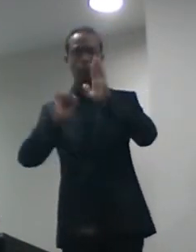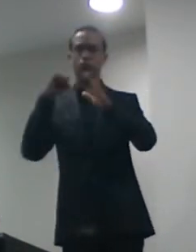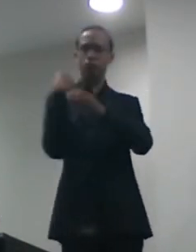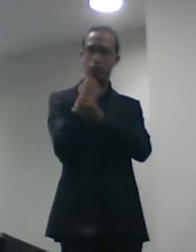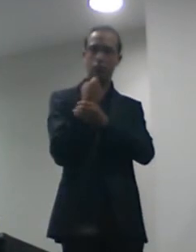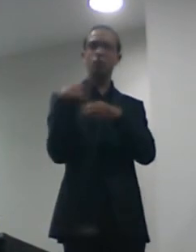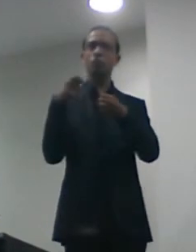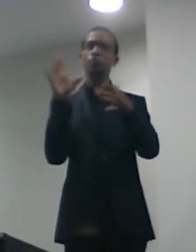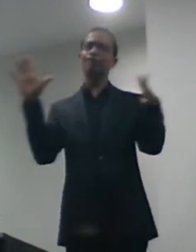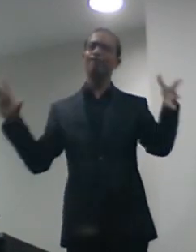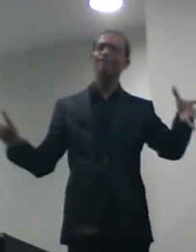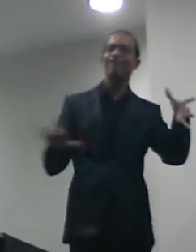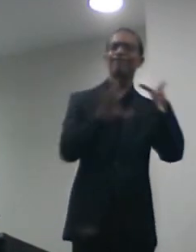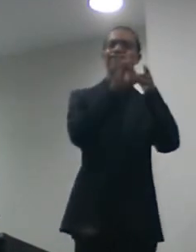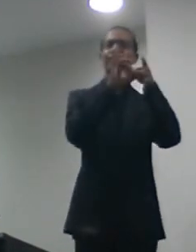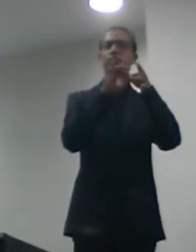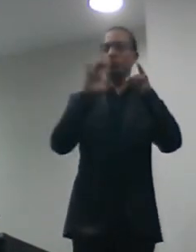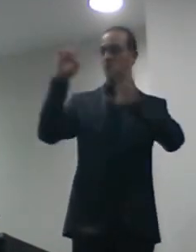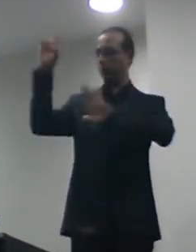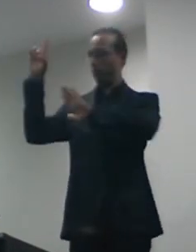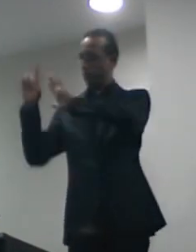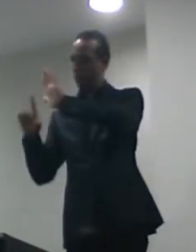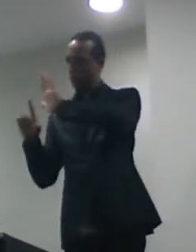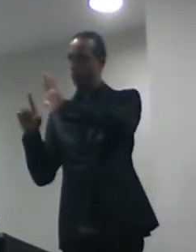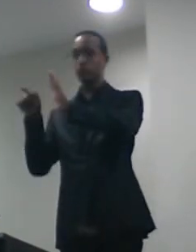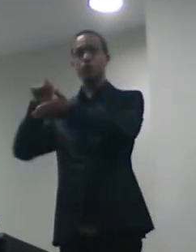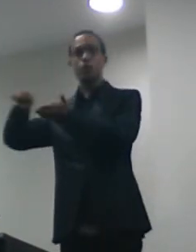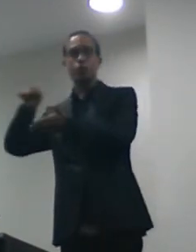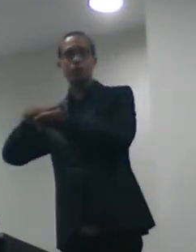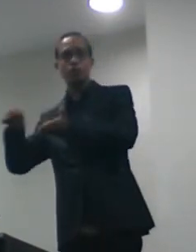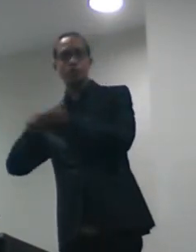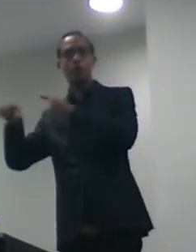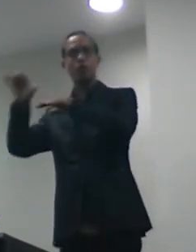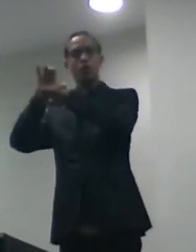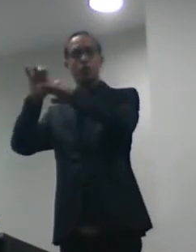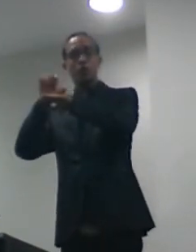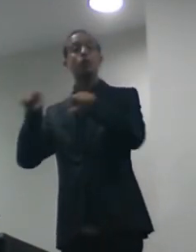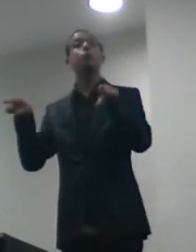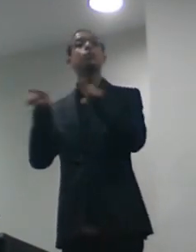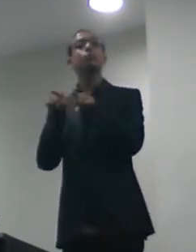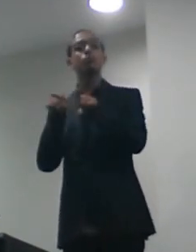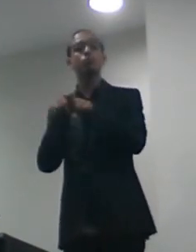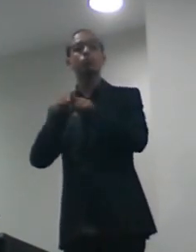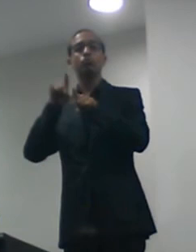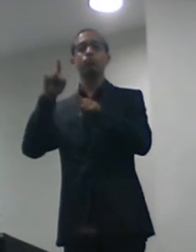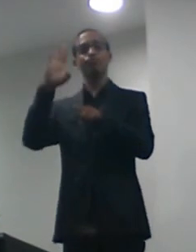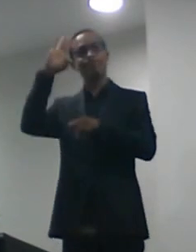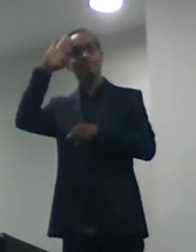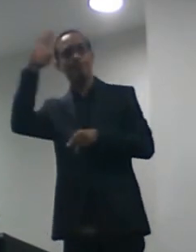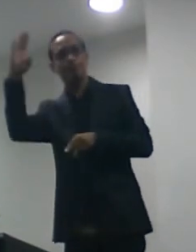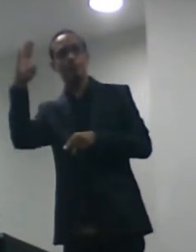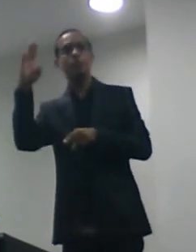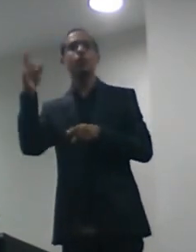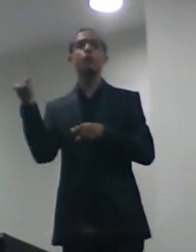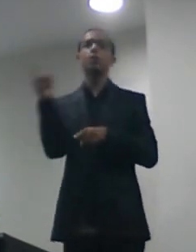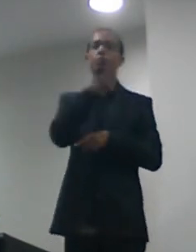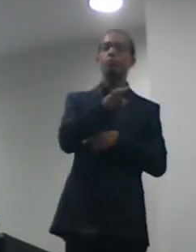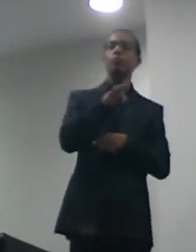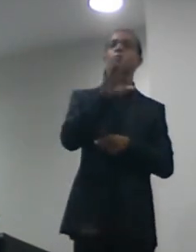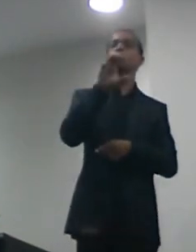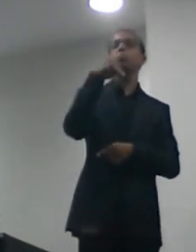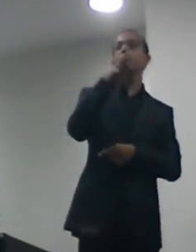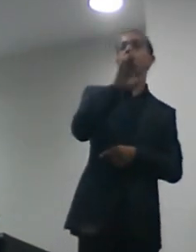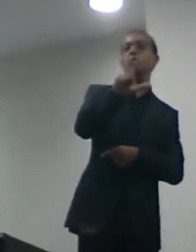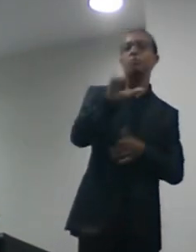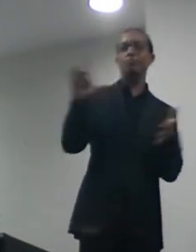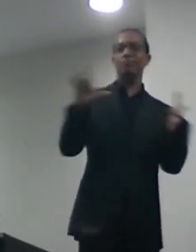ter que aliar esse direito, não só aquele que está escrito na Constituição, mas também temos que aliar os princípios e a moral.